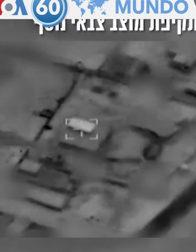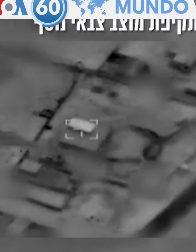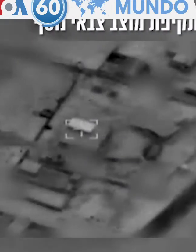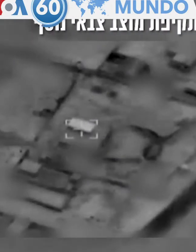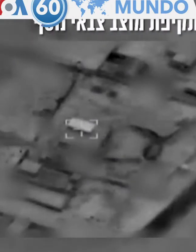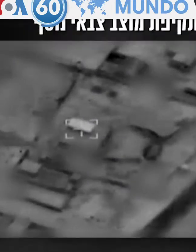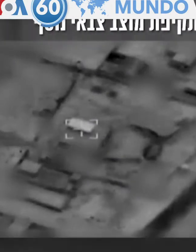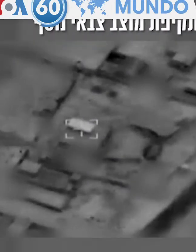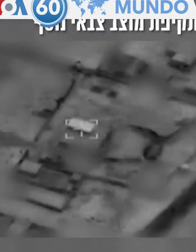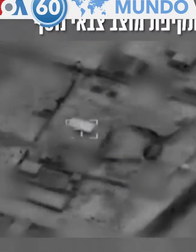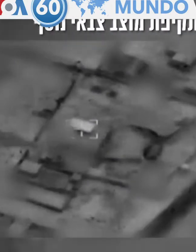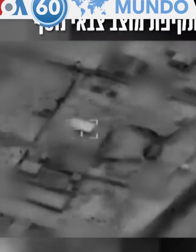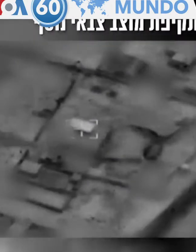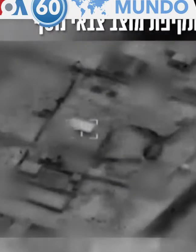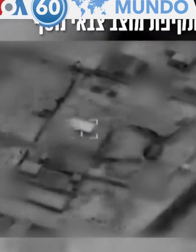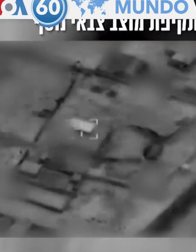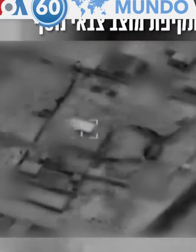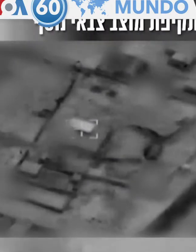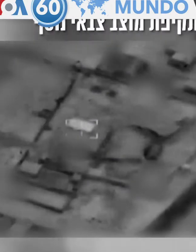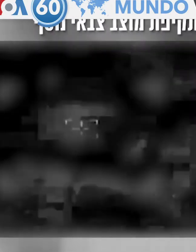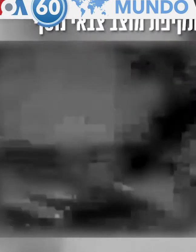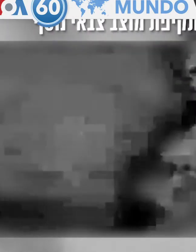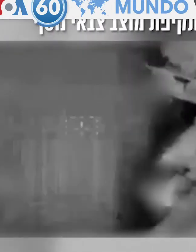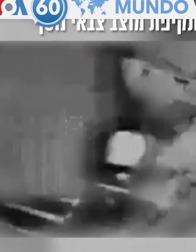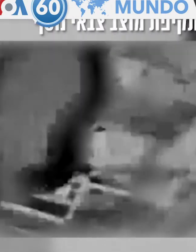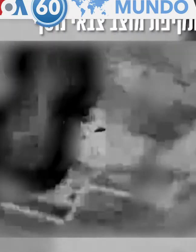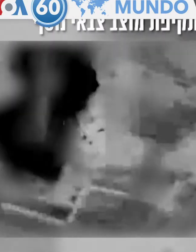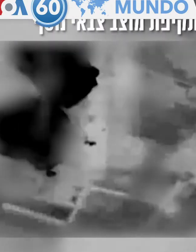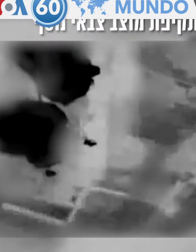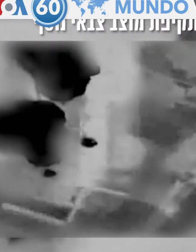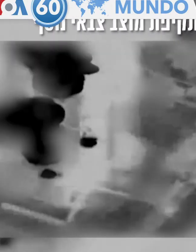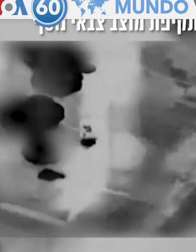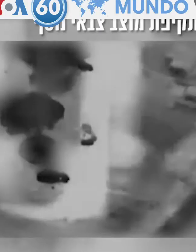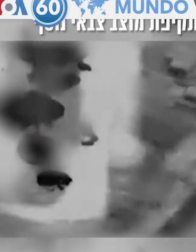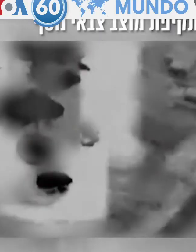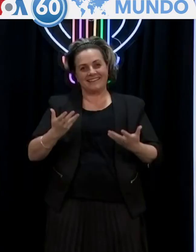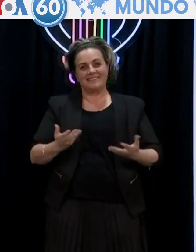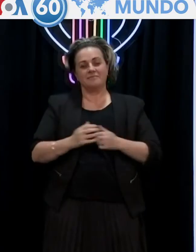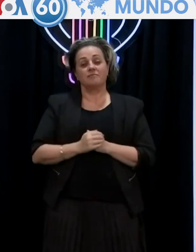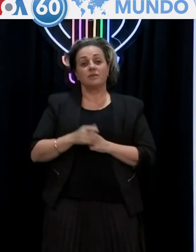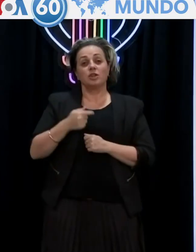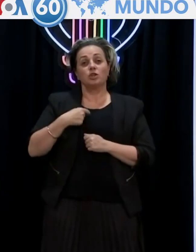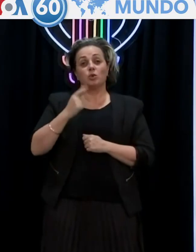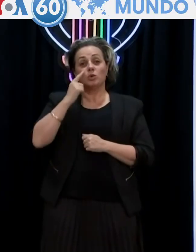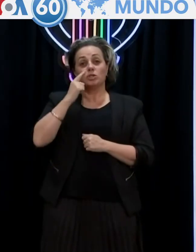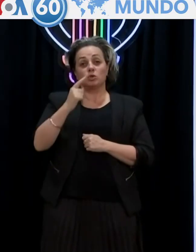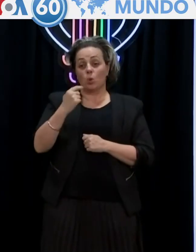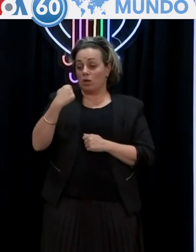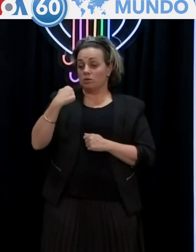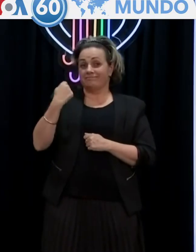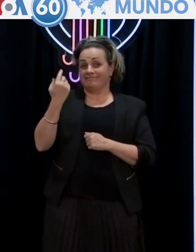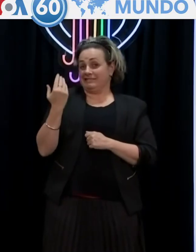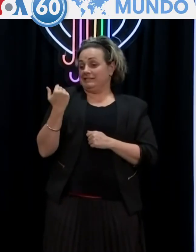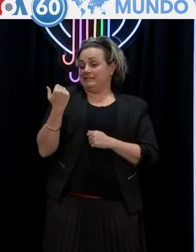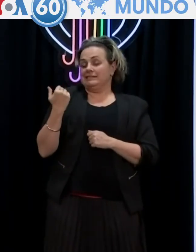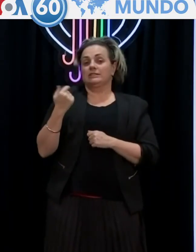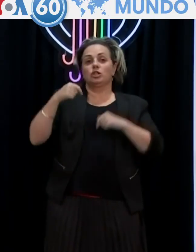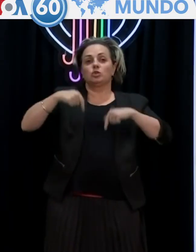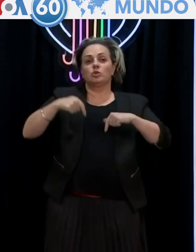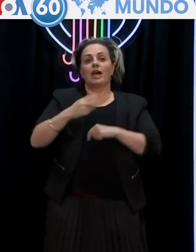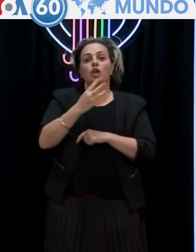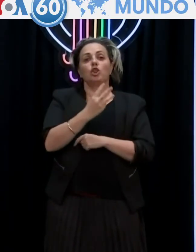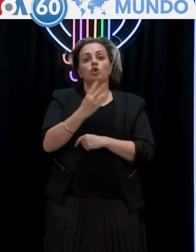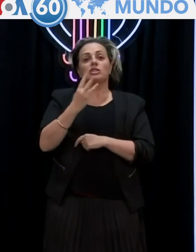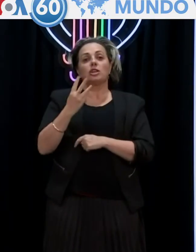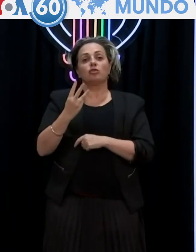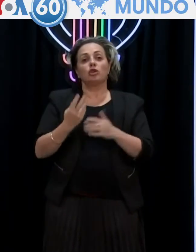foguetes. Nova Zelândia, primeira-ministra Jacinda Ardern anunciou que o confinamento da cidade de Auckland vigora por pelo menos mais uma